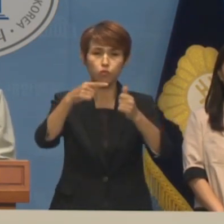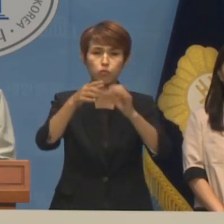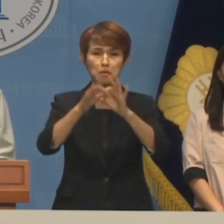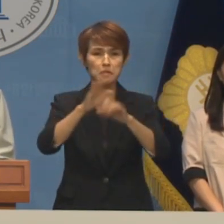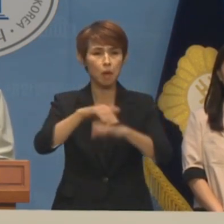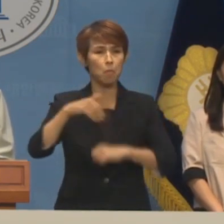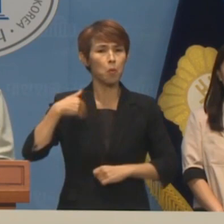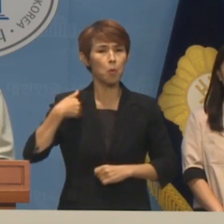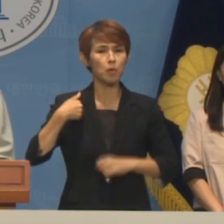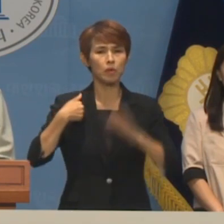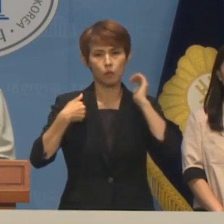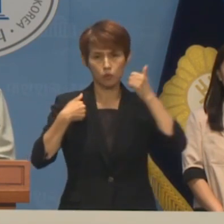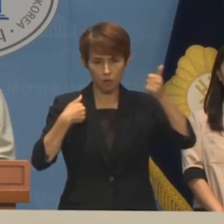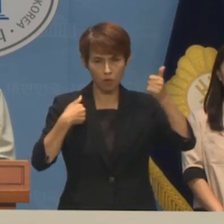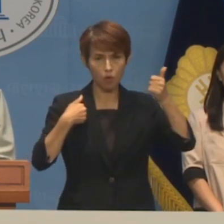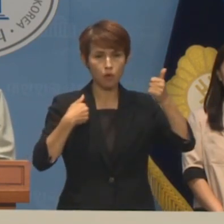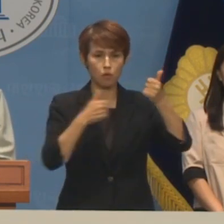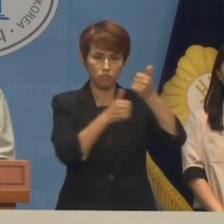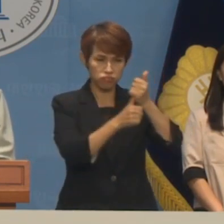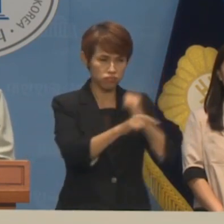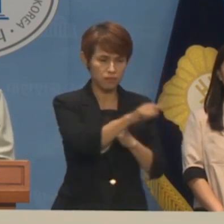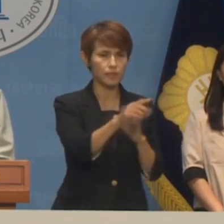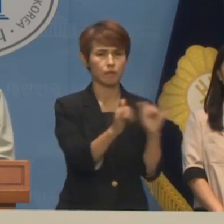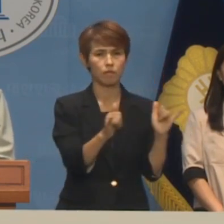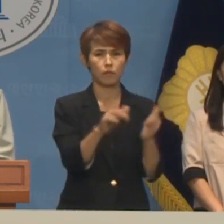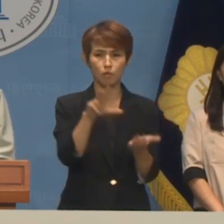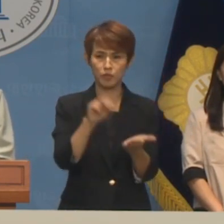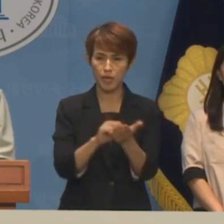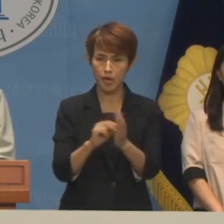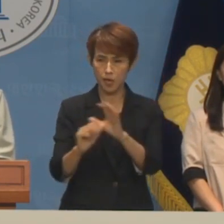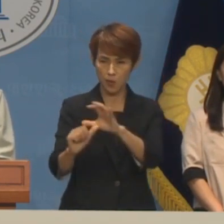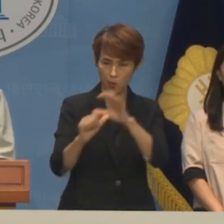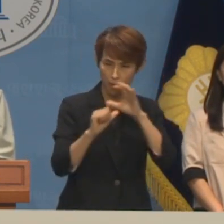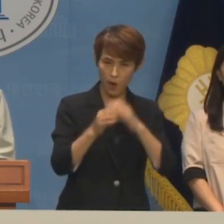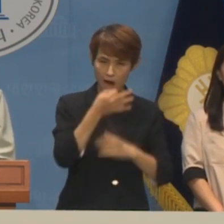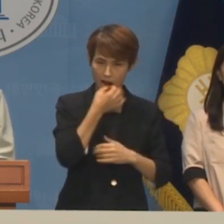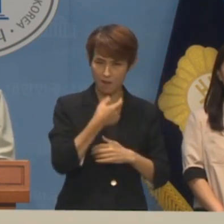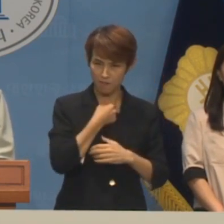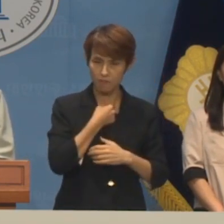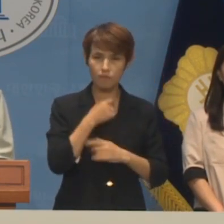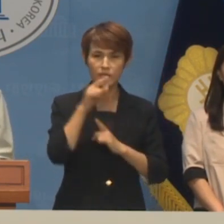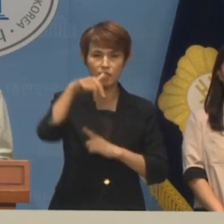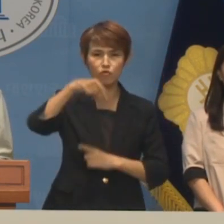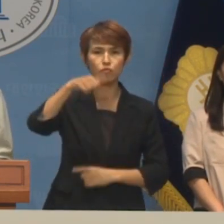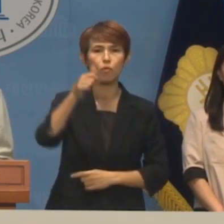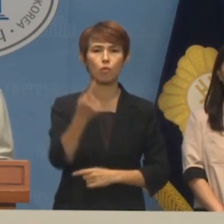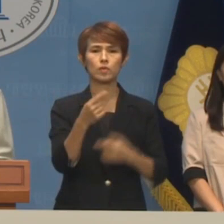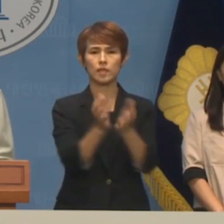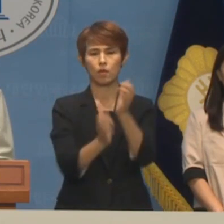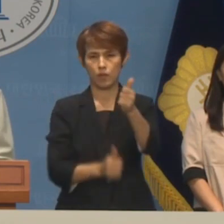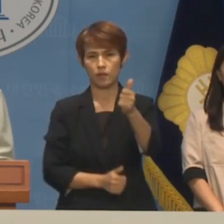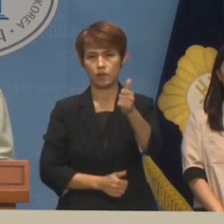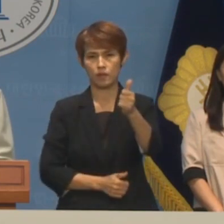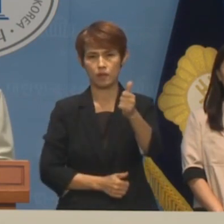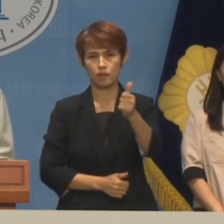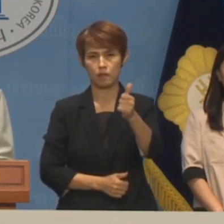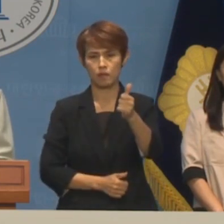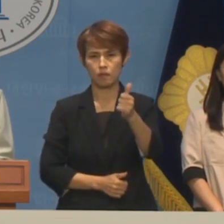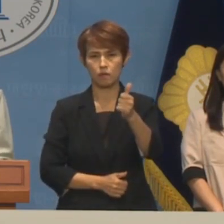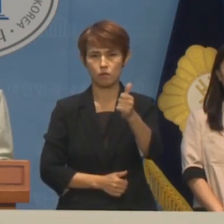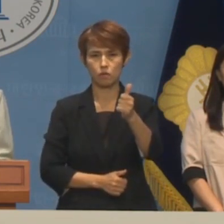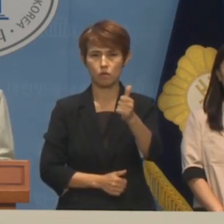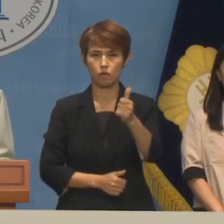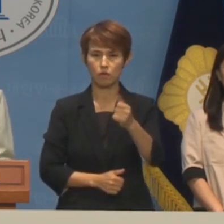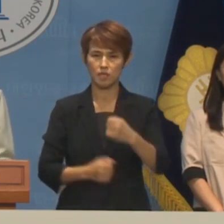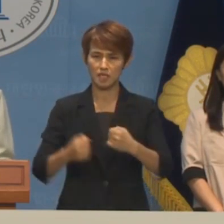대통령과 참모들, 이러한 문제점을 이용해 자기 욕심만 채우려는 이주호 장관, 무기력한 총장 협의체